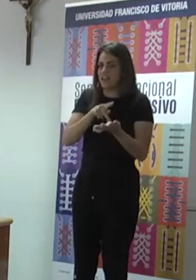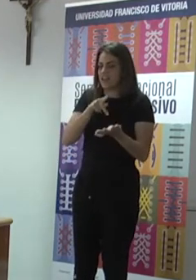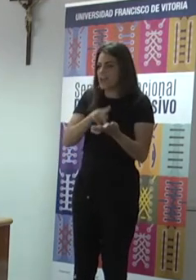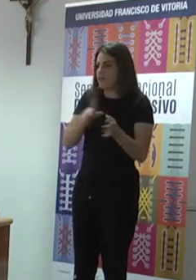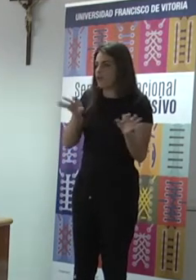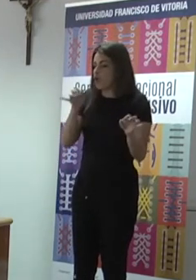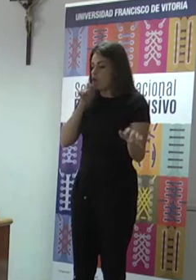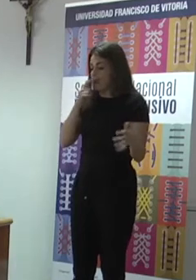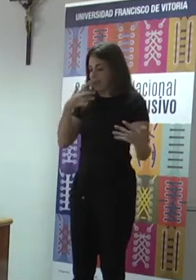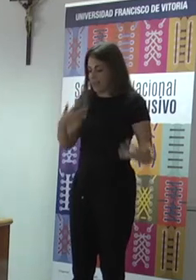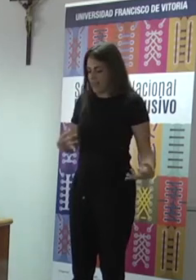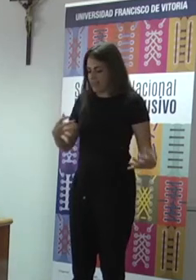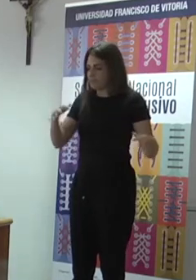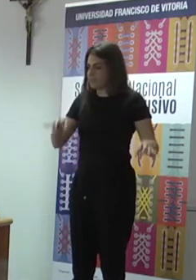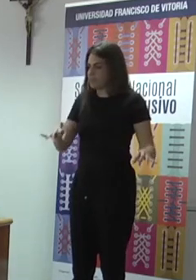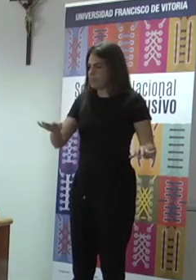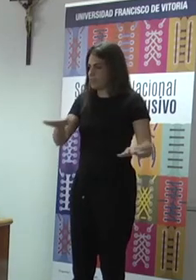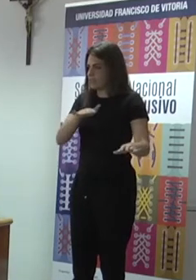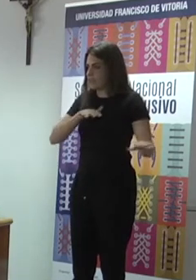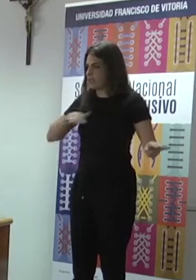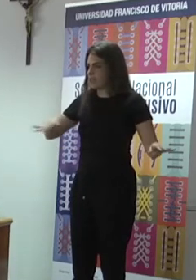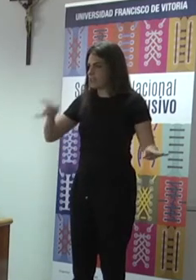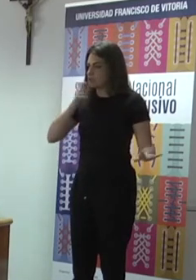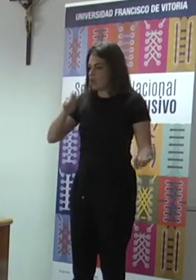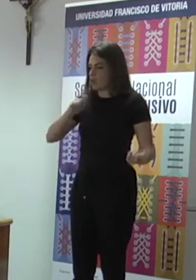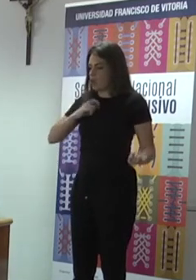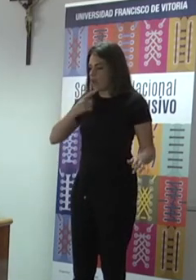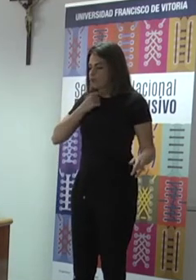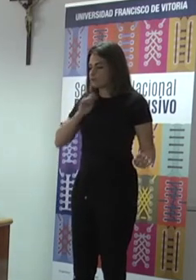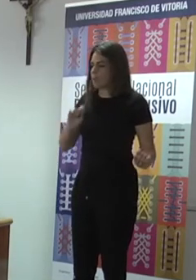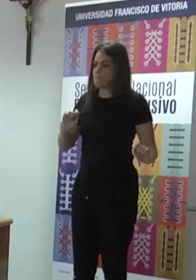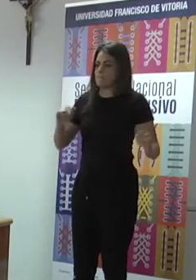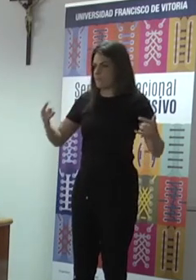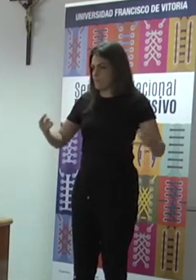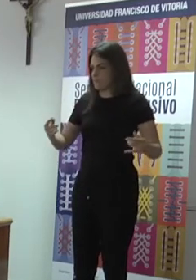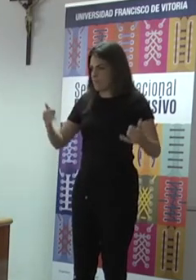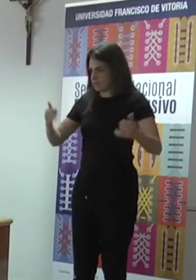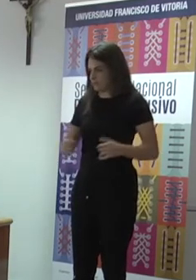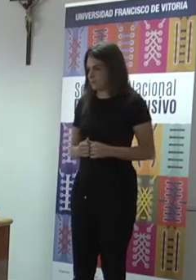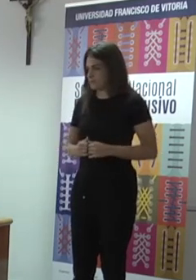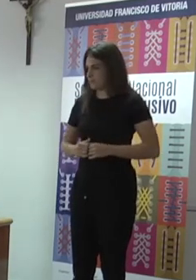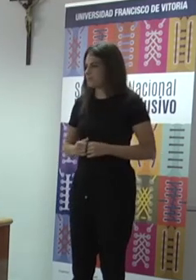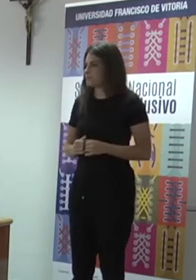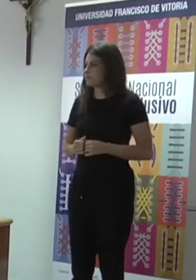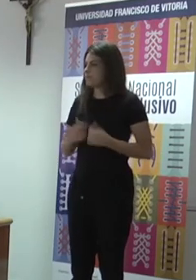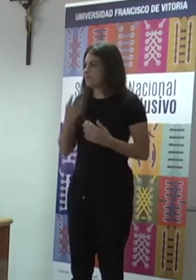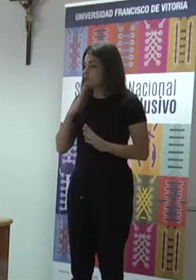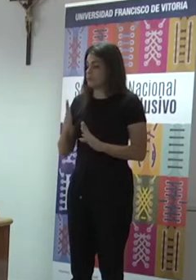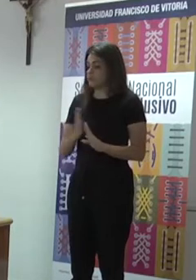sí la realidad, y eso hizo todavía incluso que me gustase más lo que estaba viendo. Por un